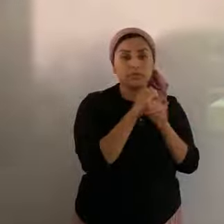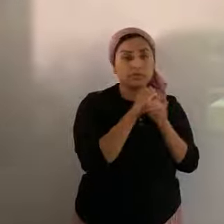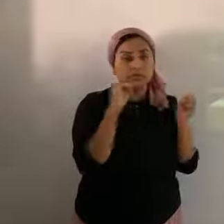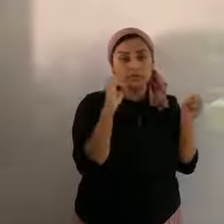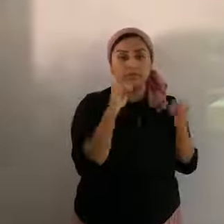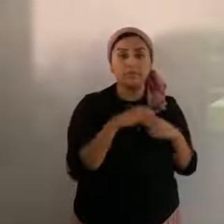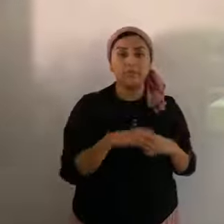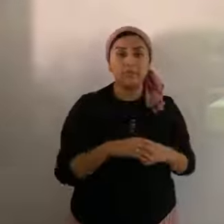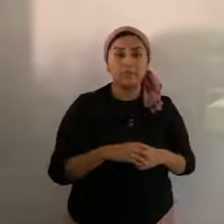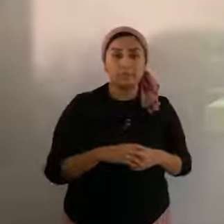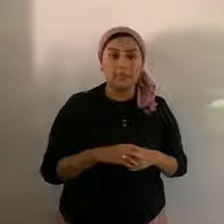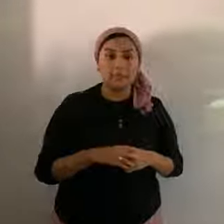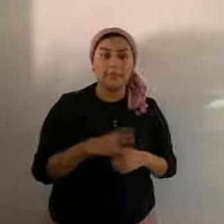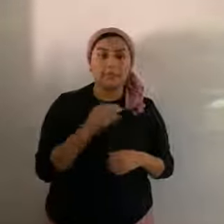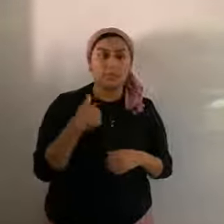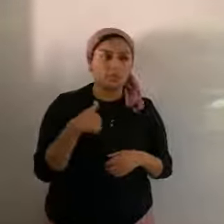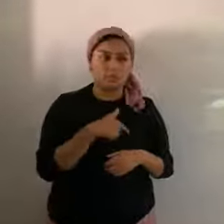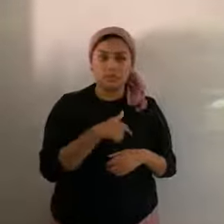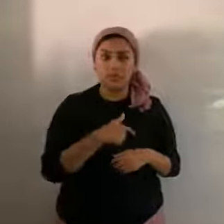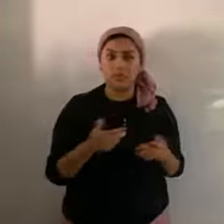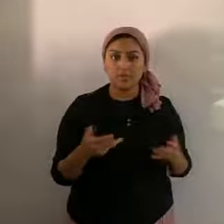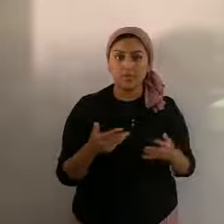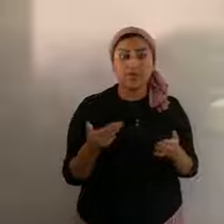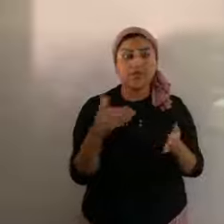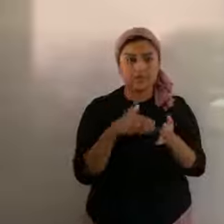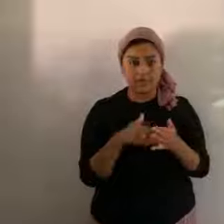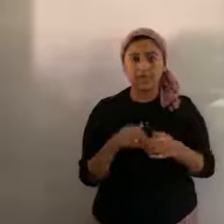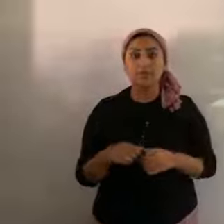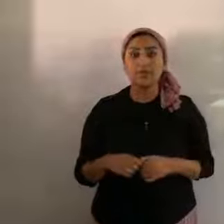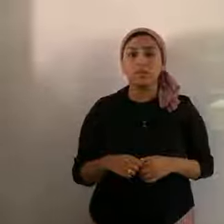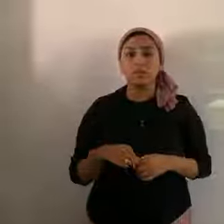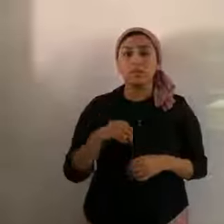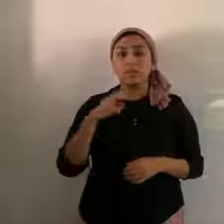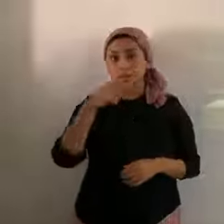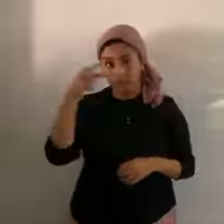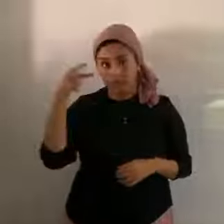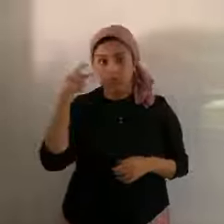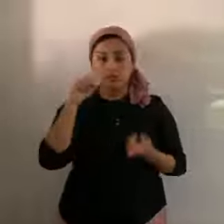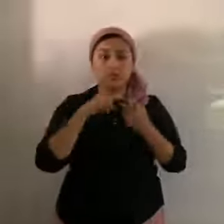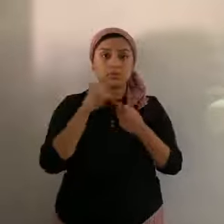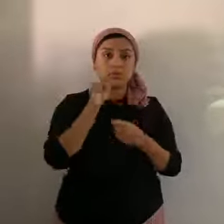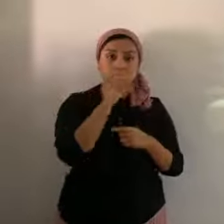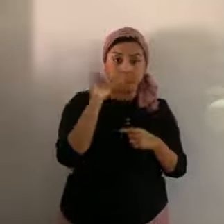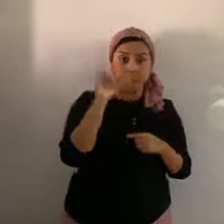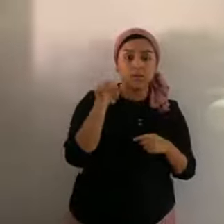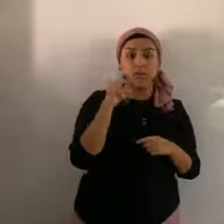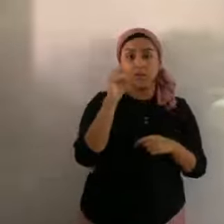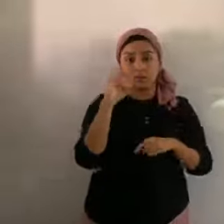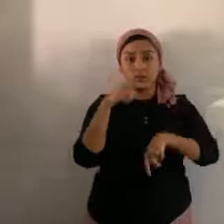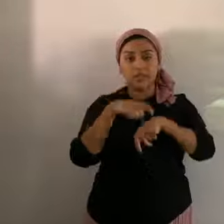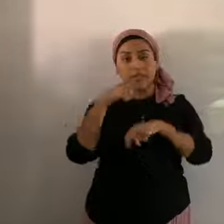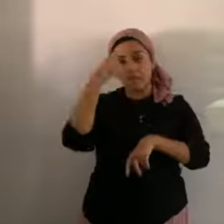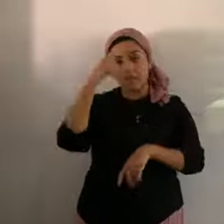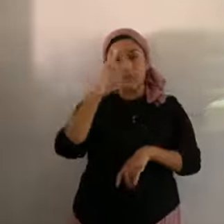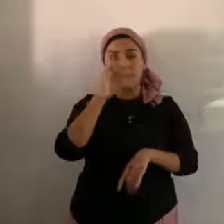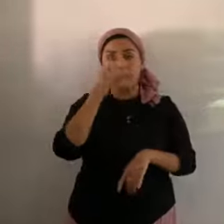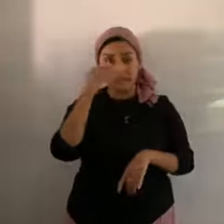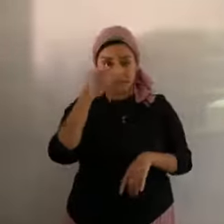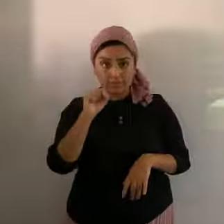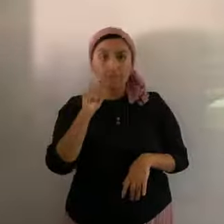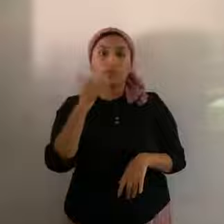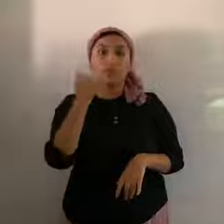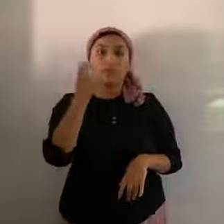higuera en especial. Y nosotros, vuelvo a repetir, dos, hasta mayo y junio es la época de higos. Así